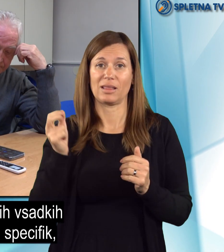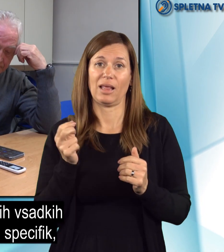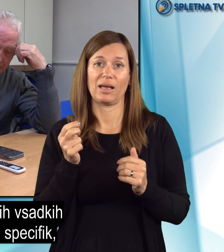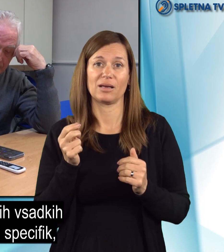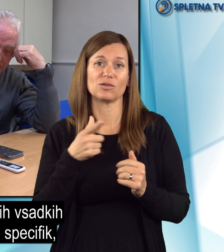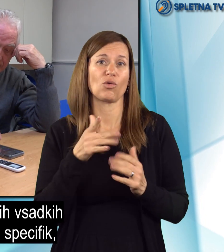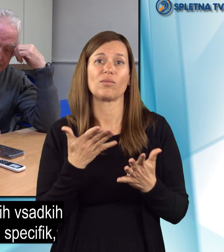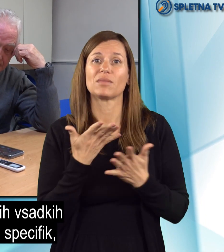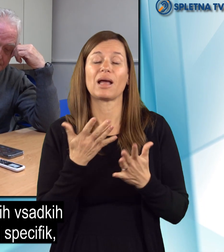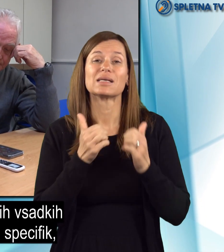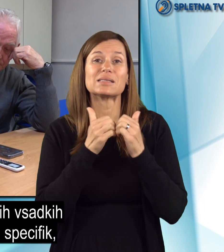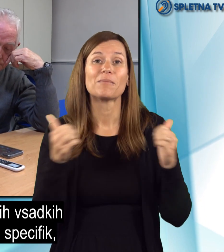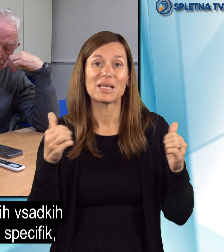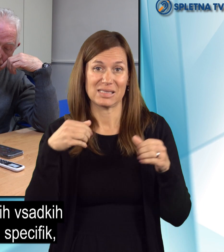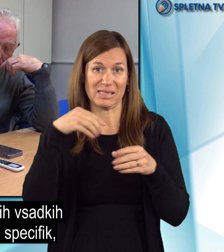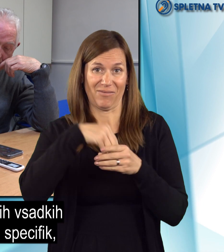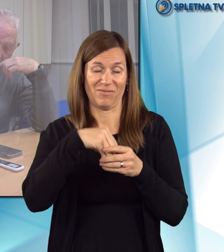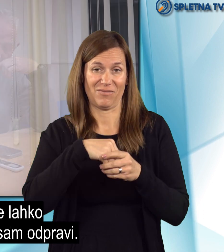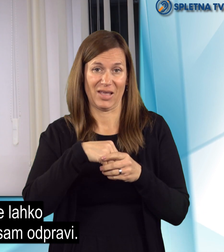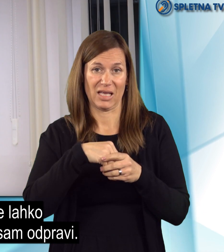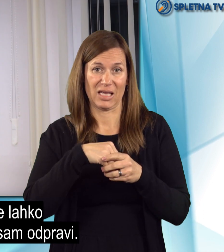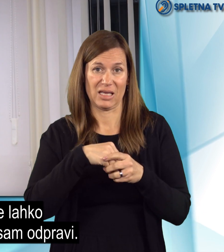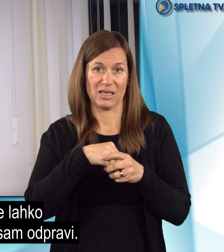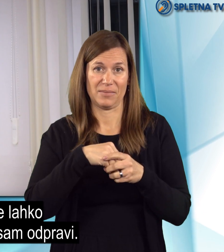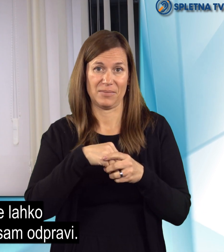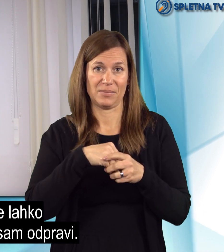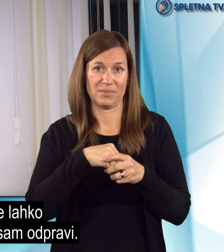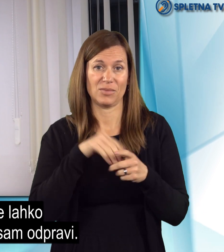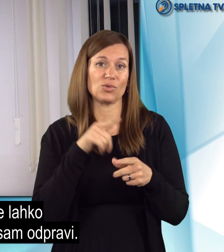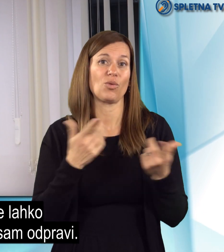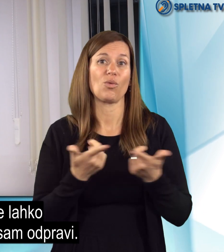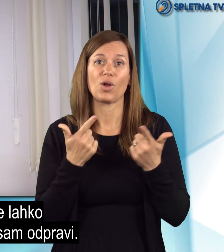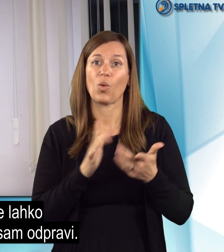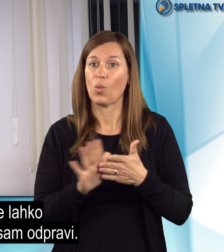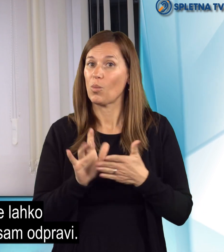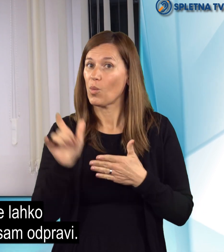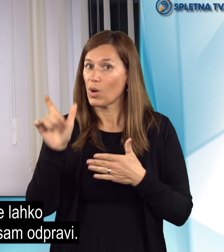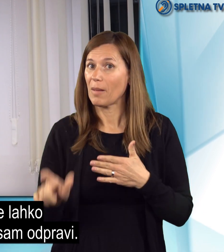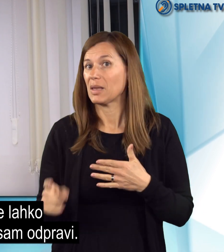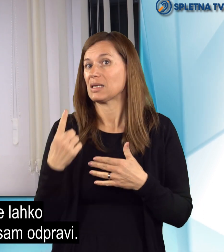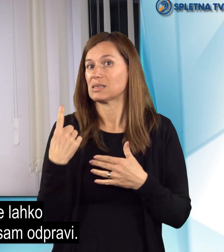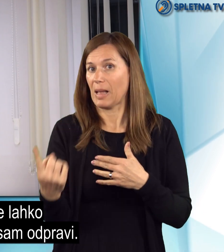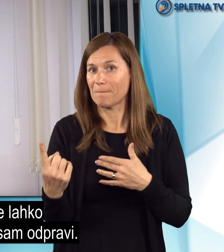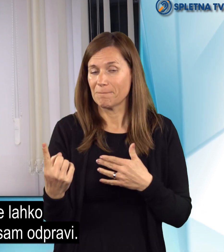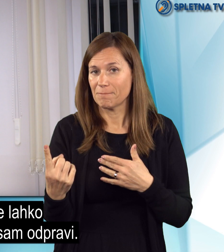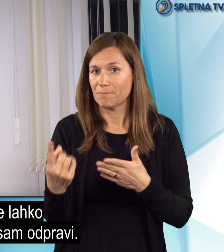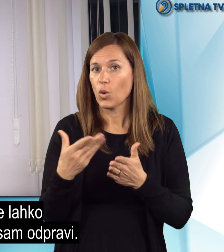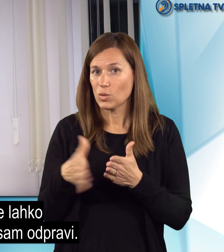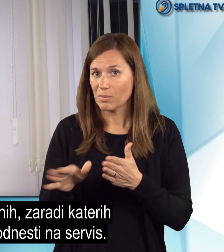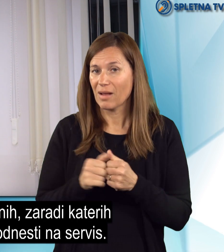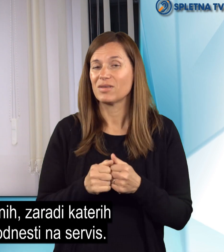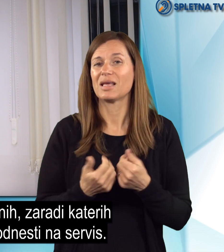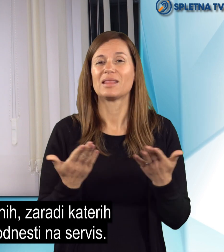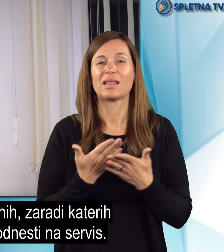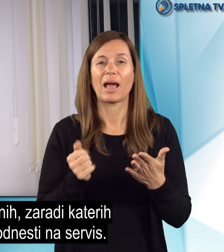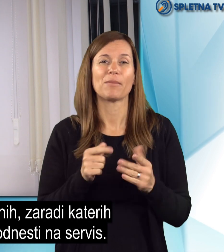vsadkih je nekaj specifik, katere lahko uporabnik sam odpravi Nekaj